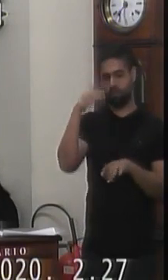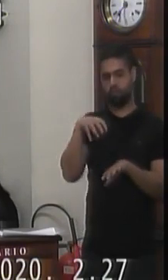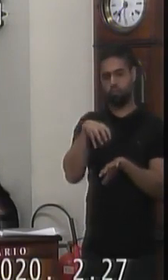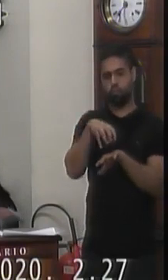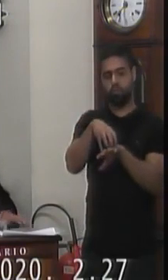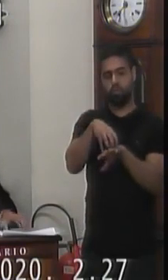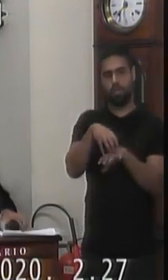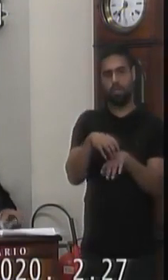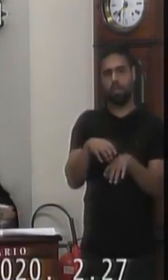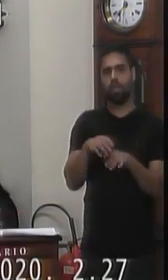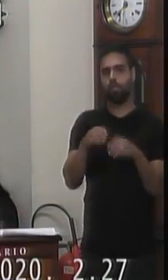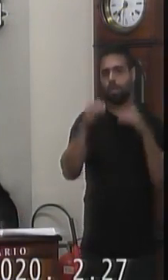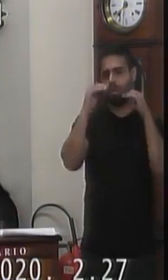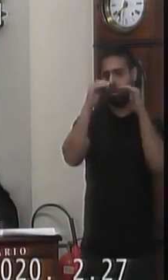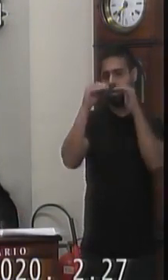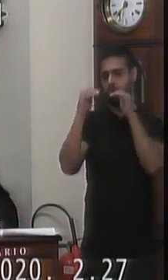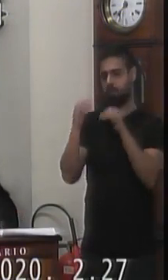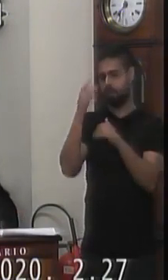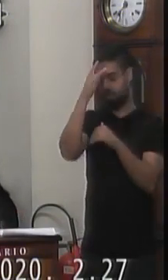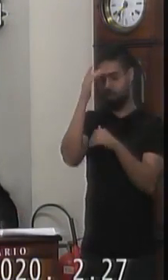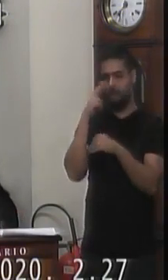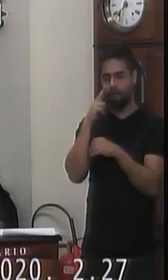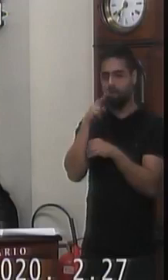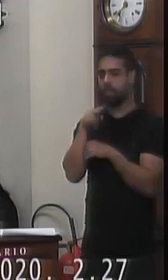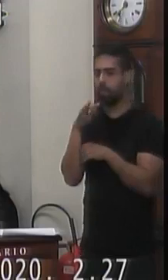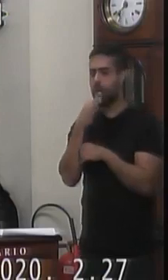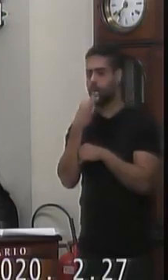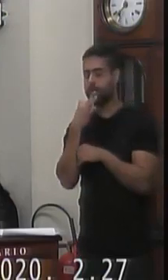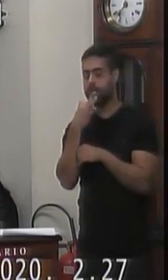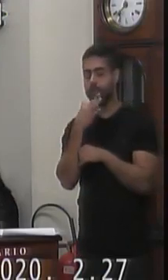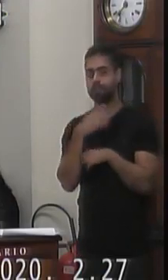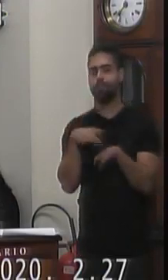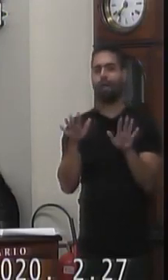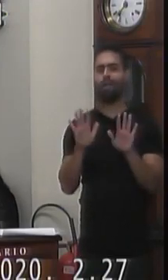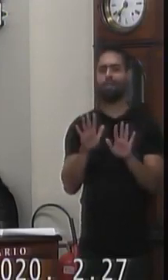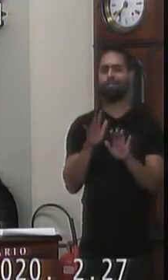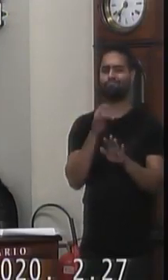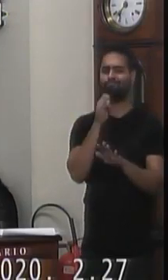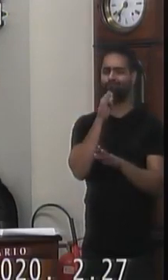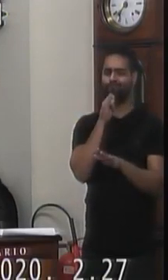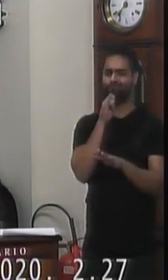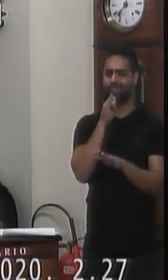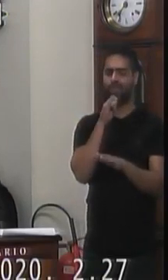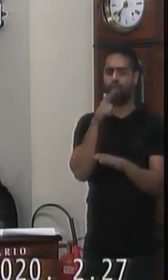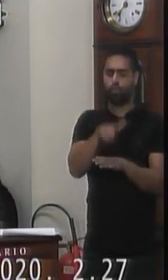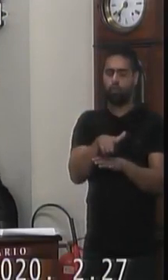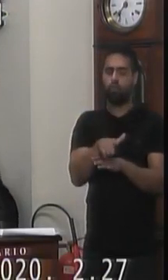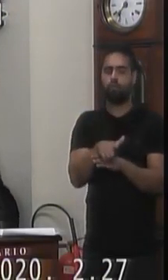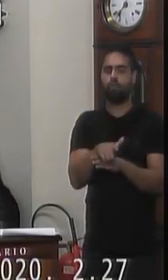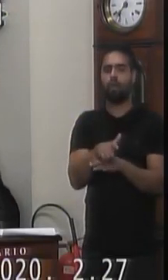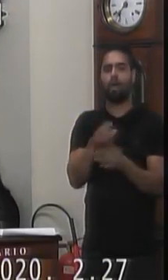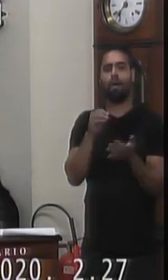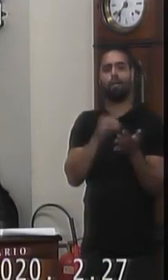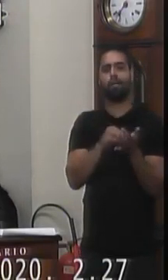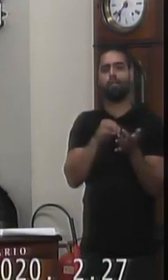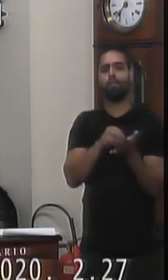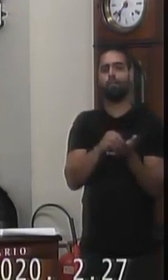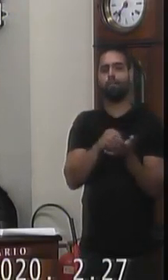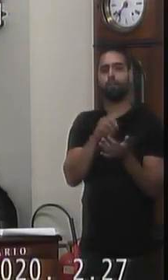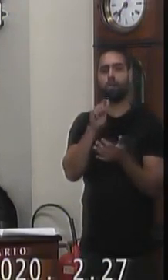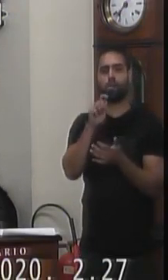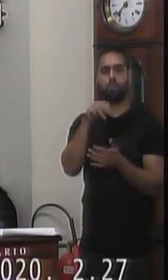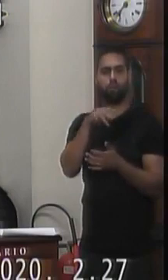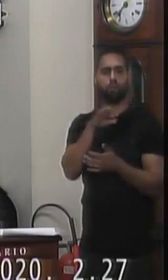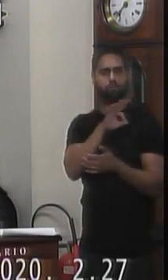munícipes, respeito aos visitantes e aos munícipes, e é lamentável, repito, a ausência da